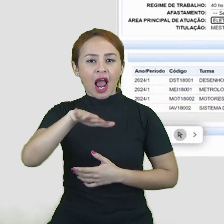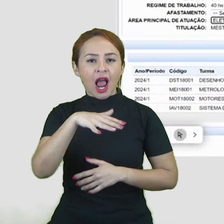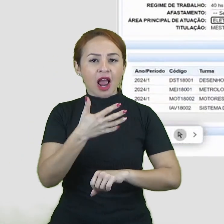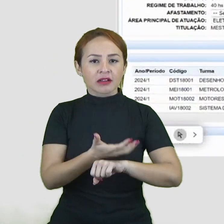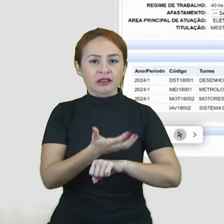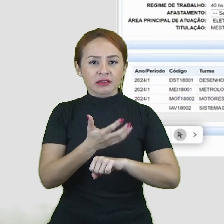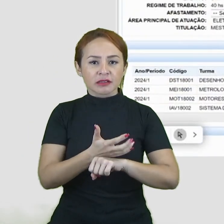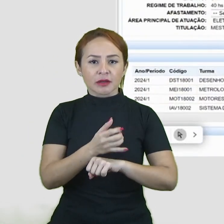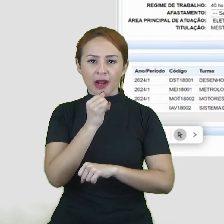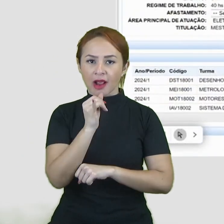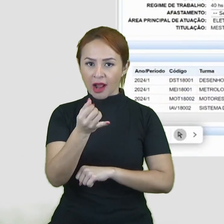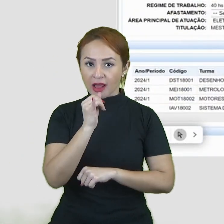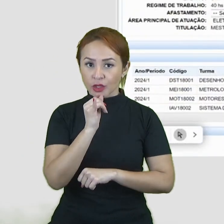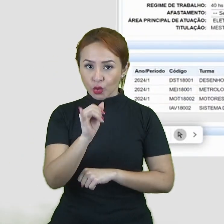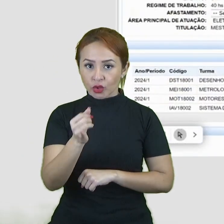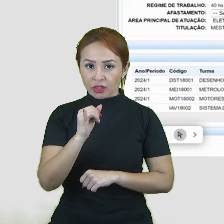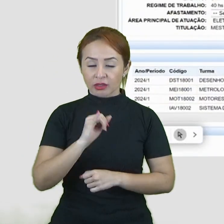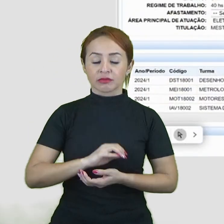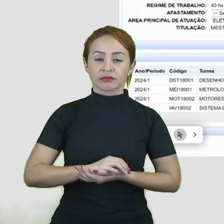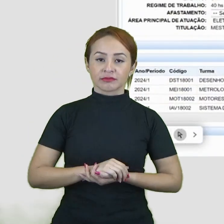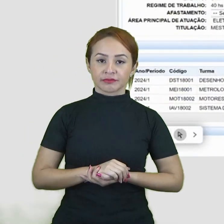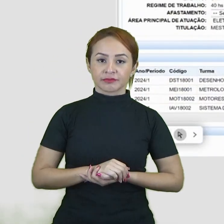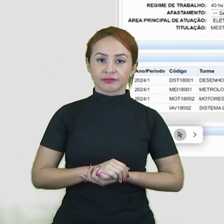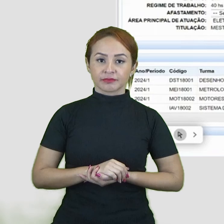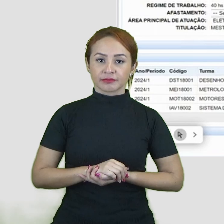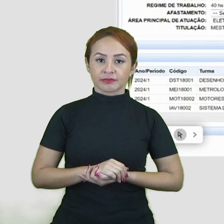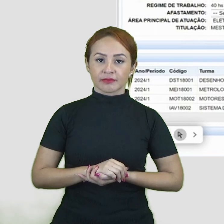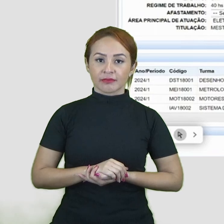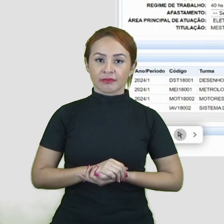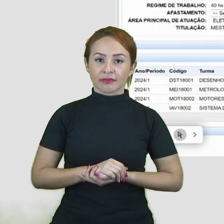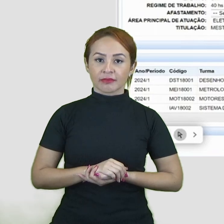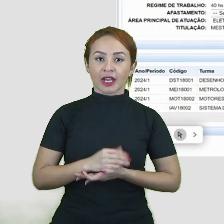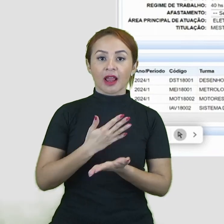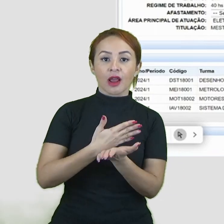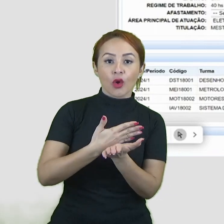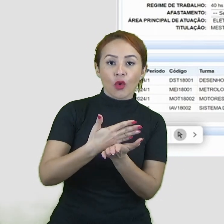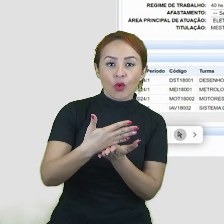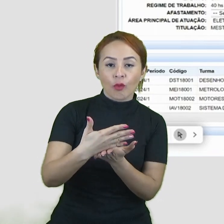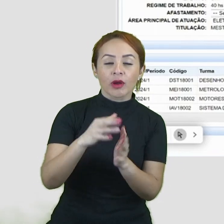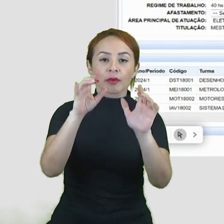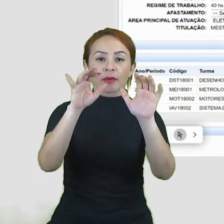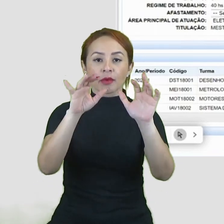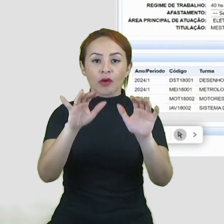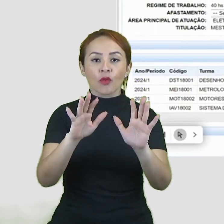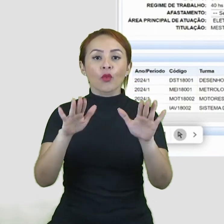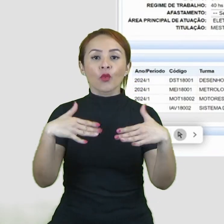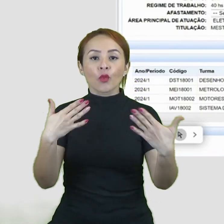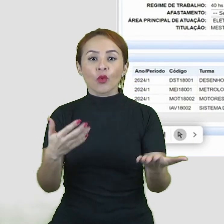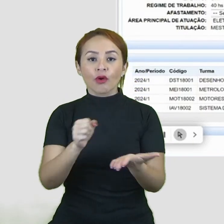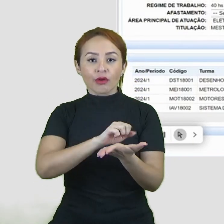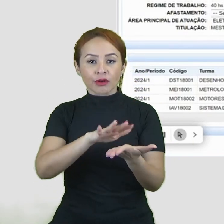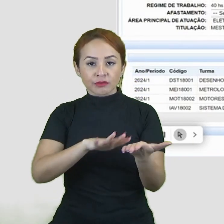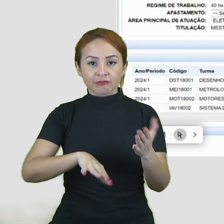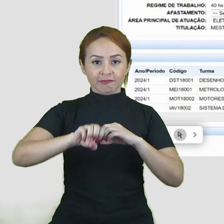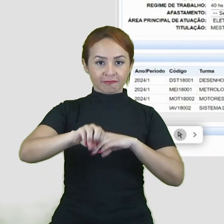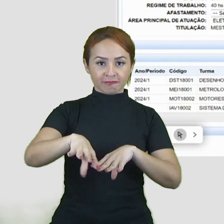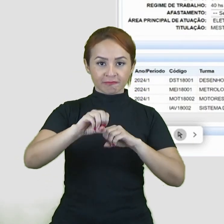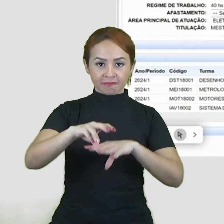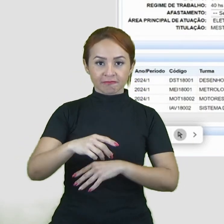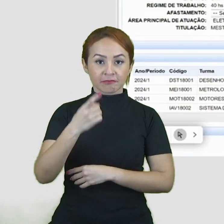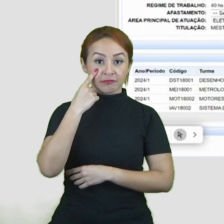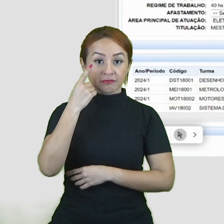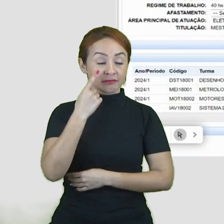gente começa o preenchimento por meio das atividades de ensino. Percebam, eu vou